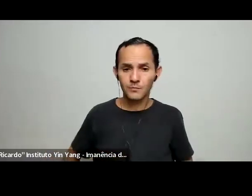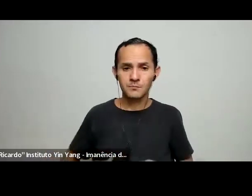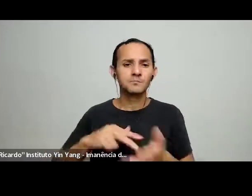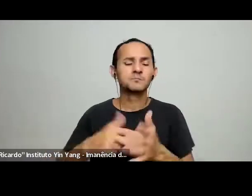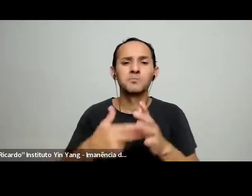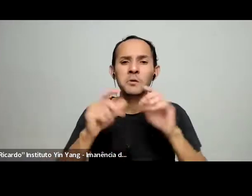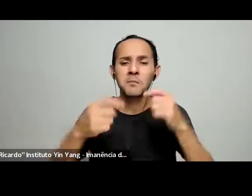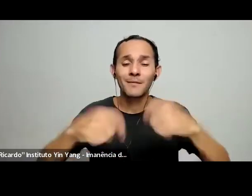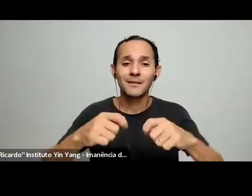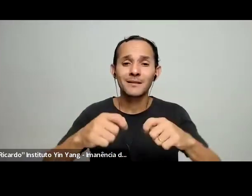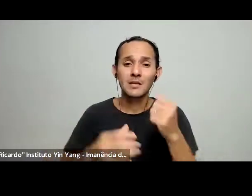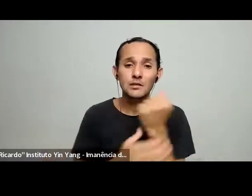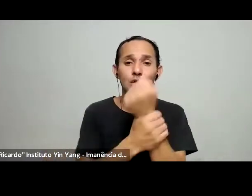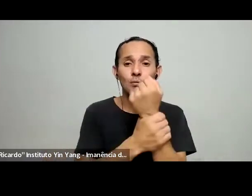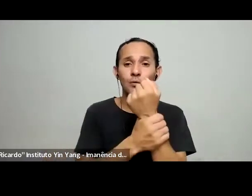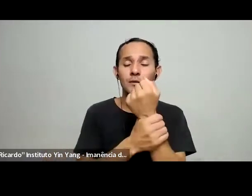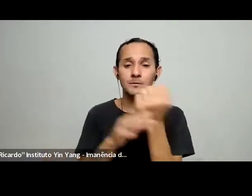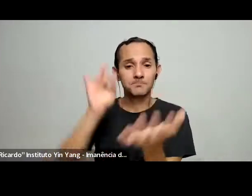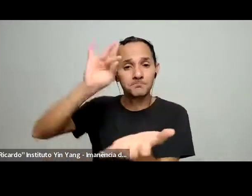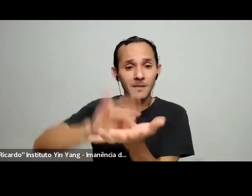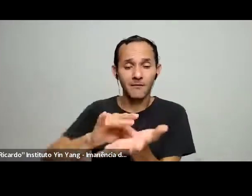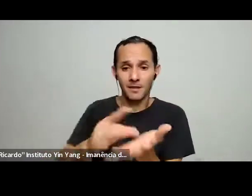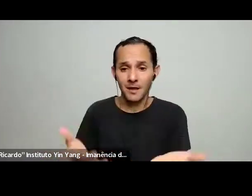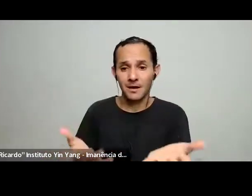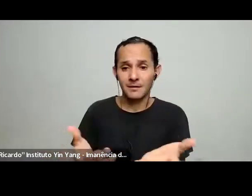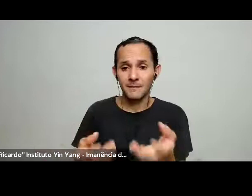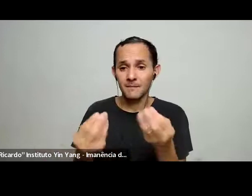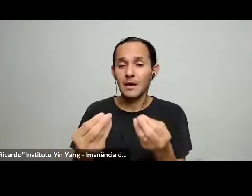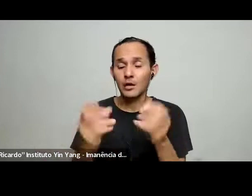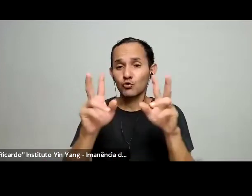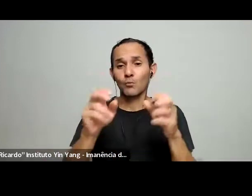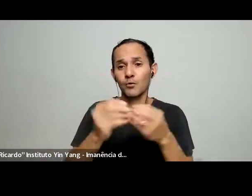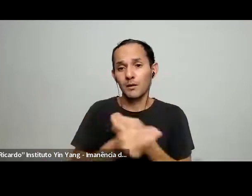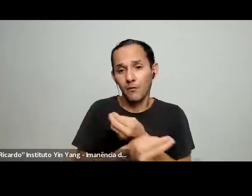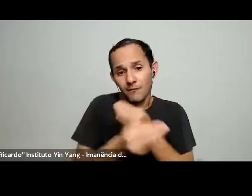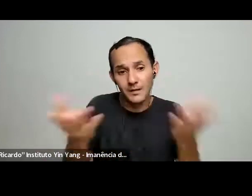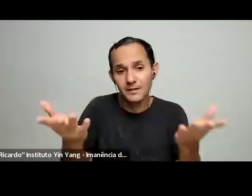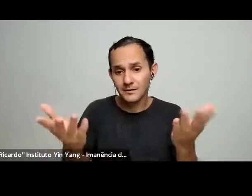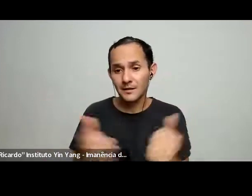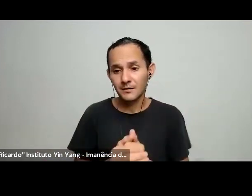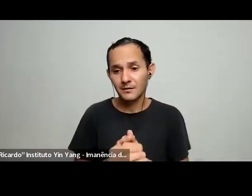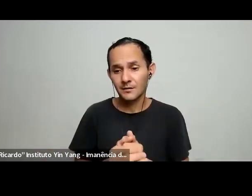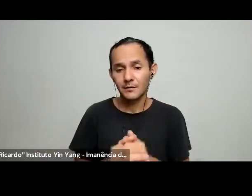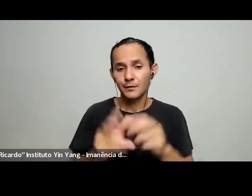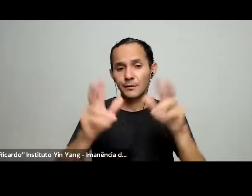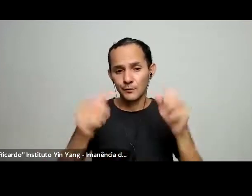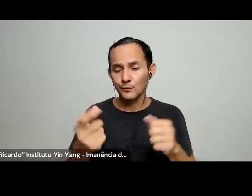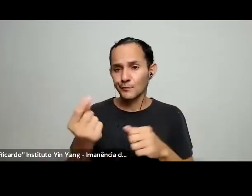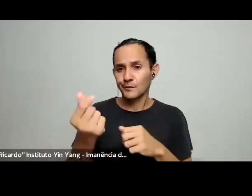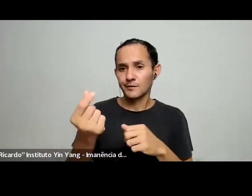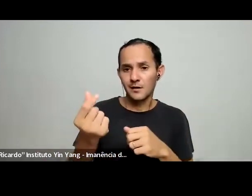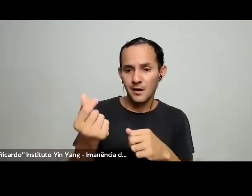precisa garantir segurança e eficácia daquilo que está sendo oferecido. A gente está lidando com